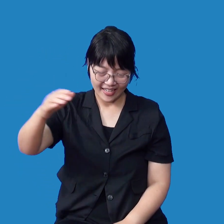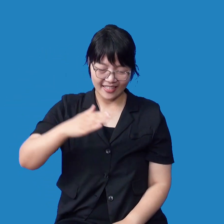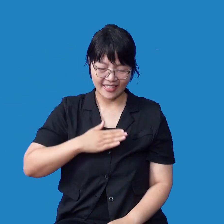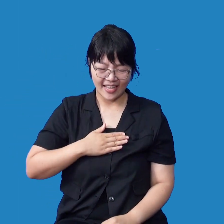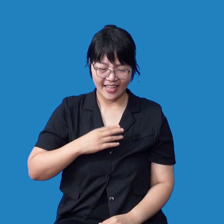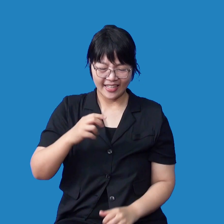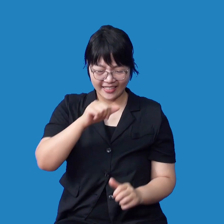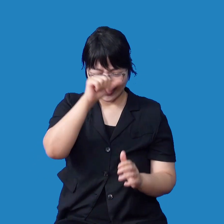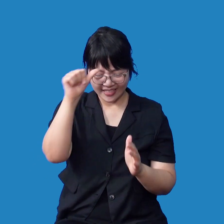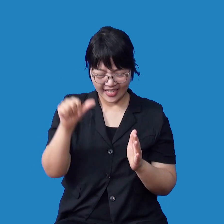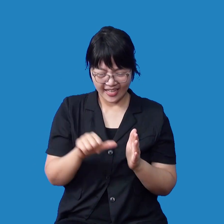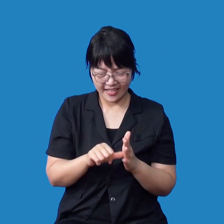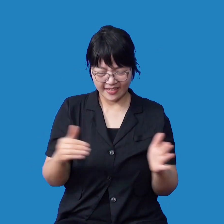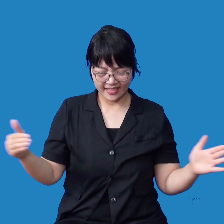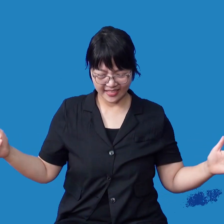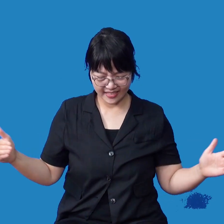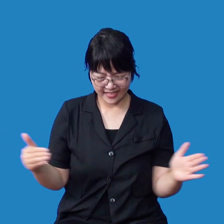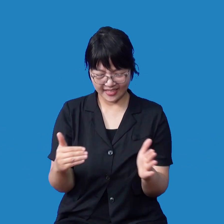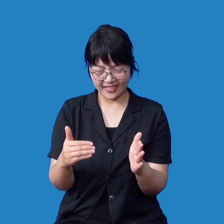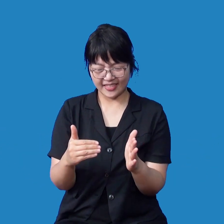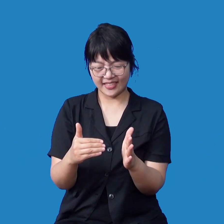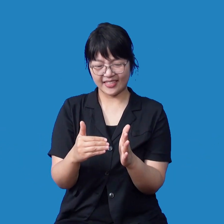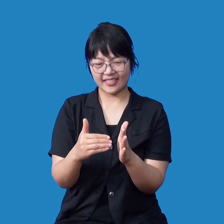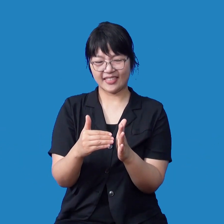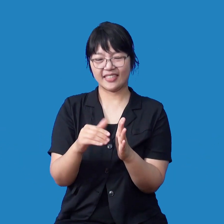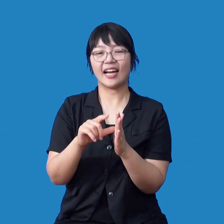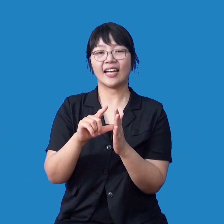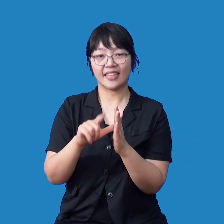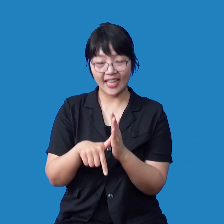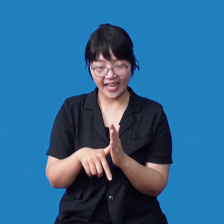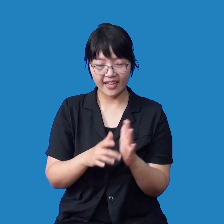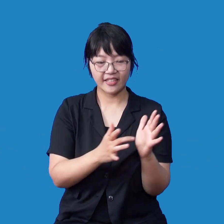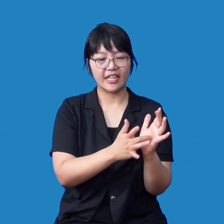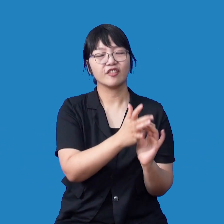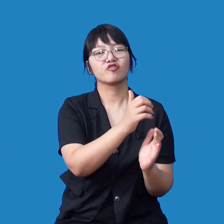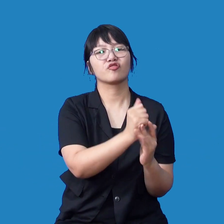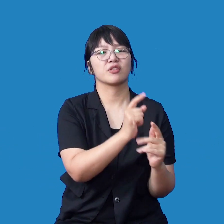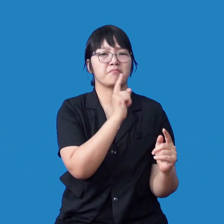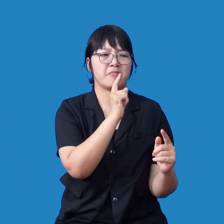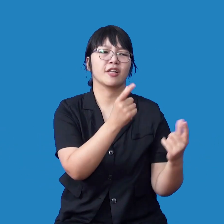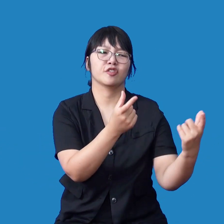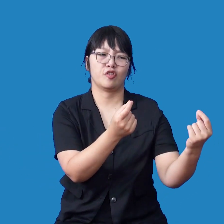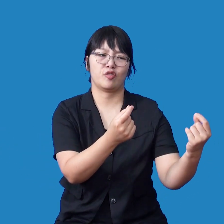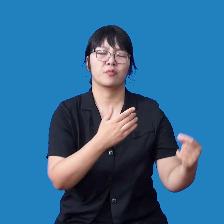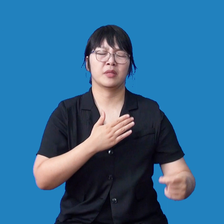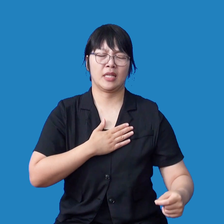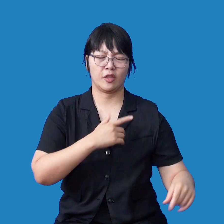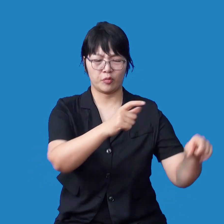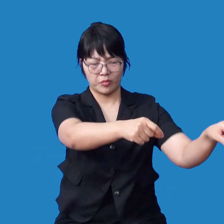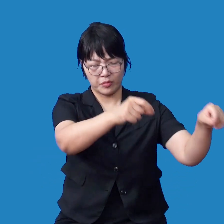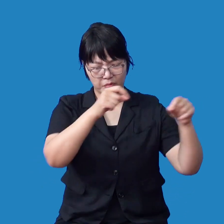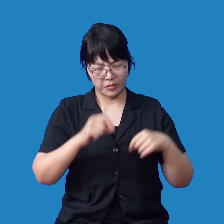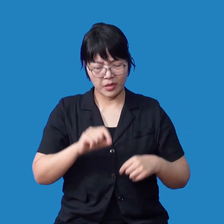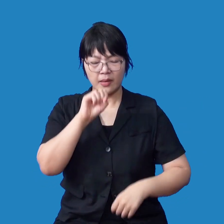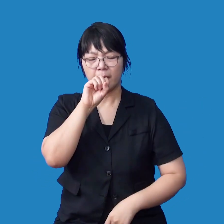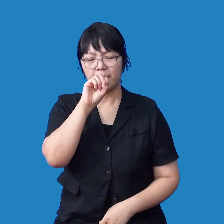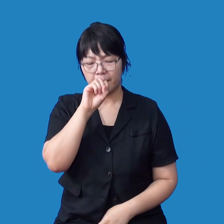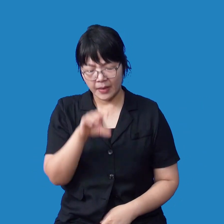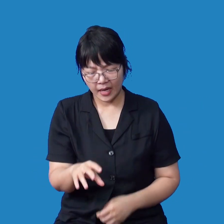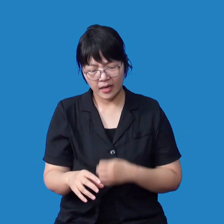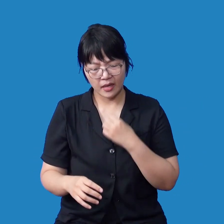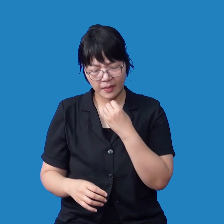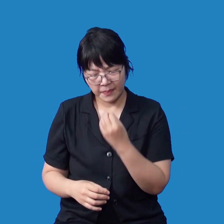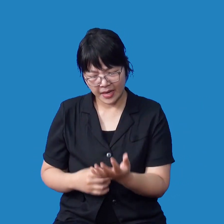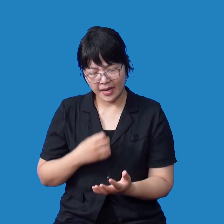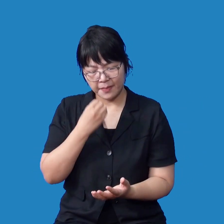두고 우리는 우리의 주님 예수님처럼 말할 수 있어야 합니다. 그분이 인생의 마지막 순간을